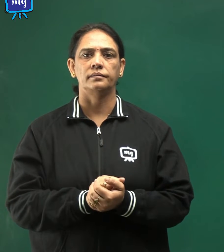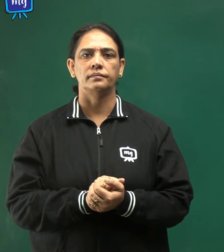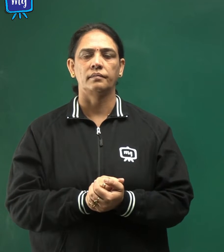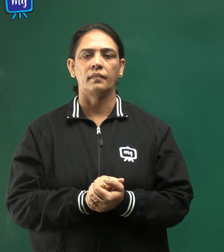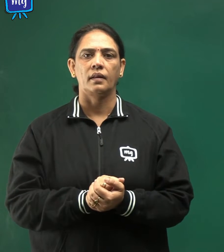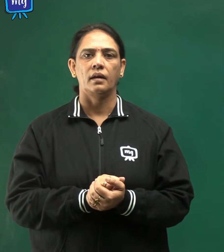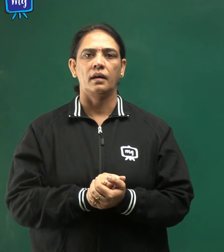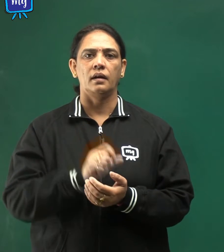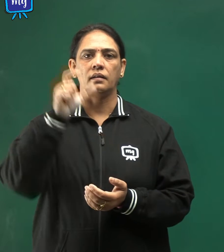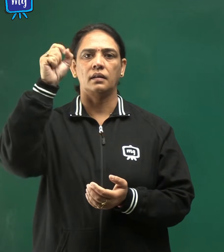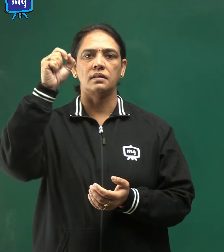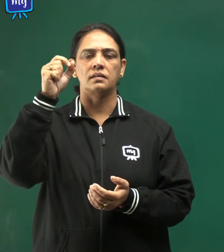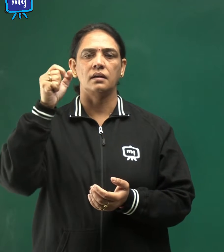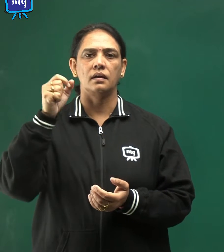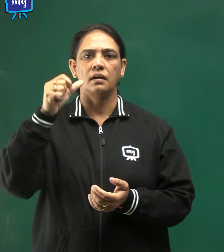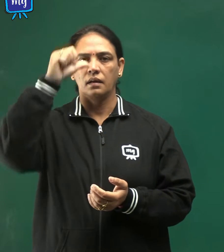10 हिंदी की पुस्तकें,